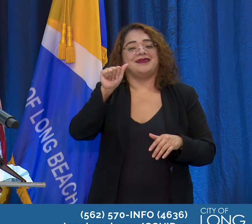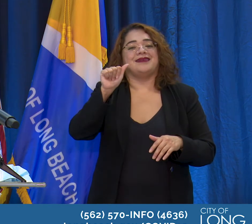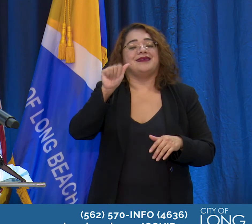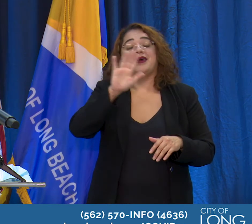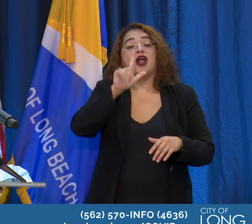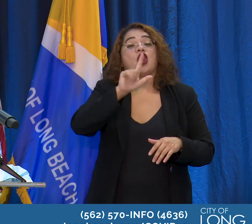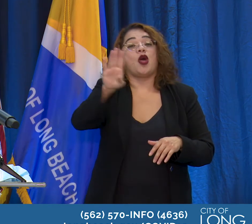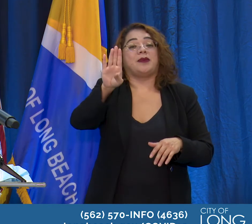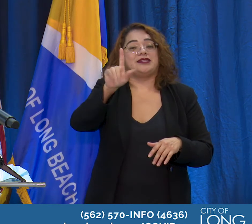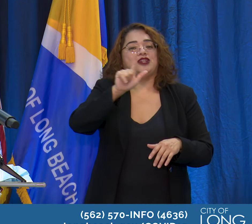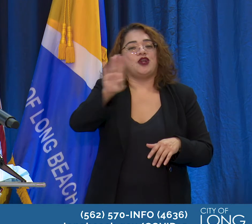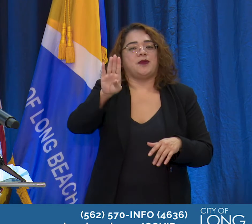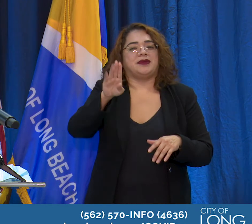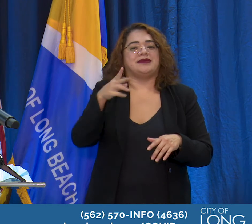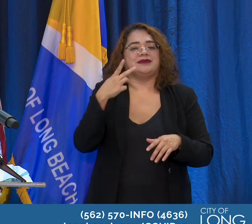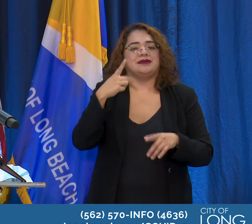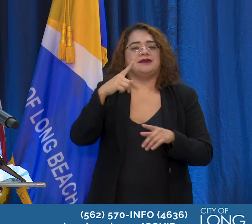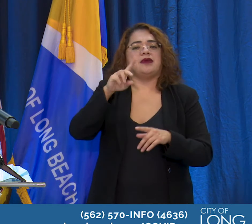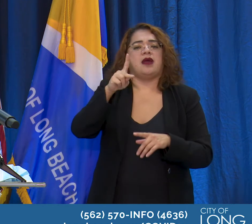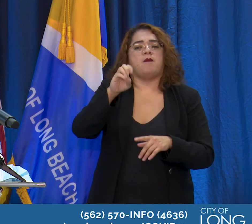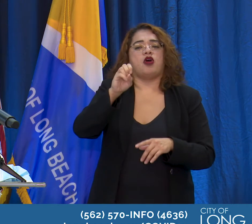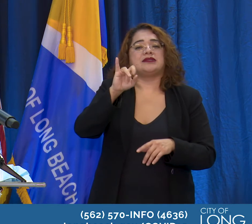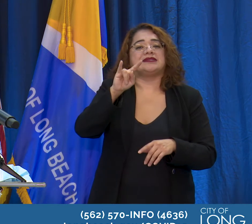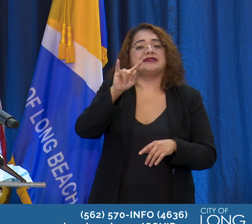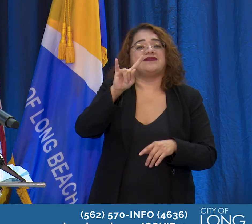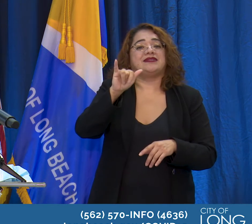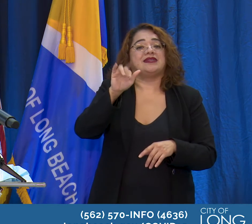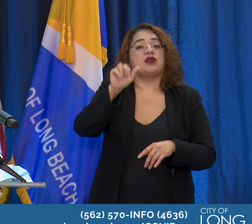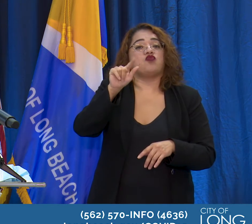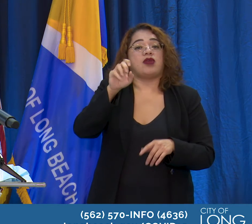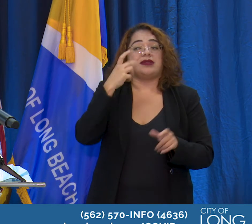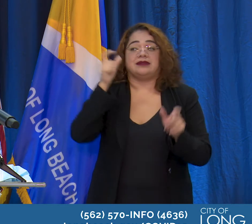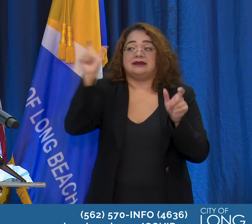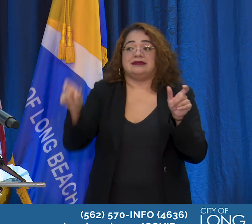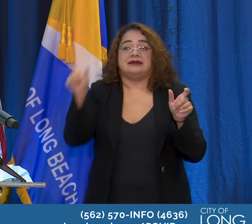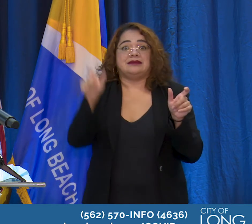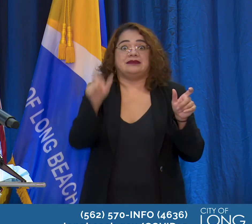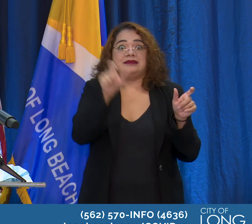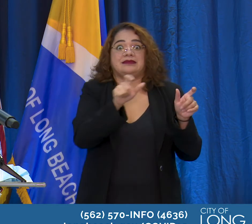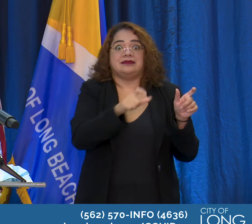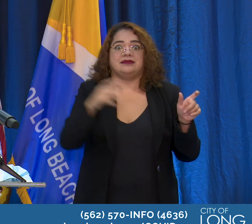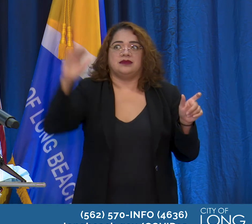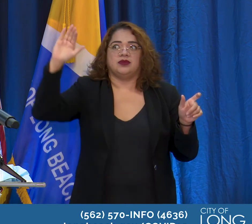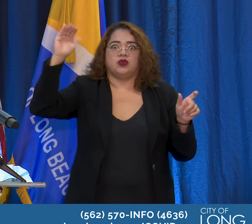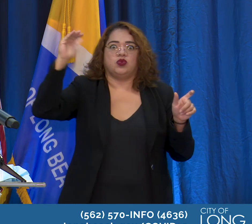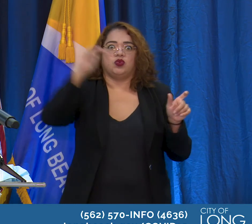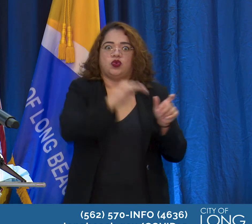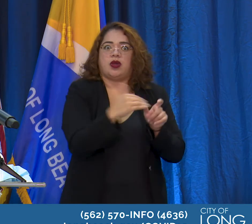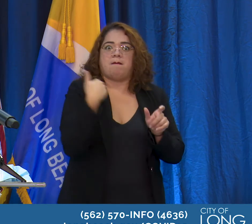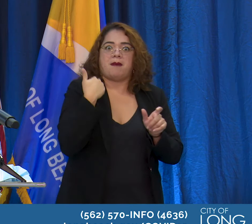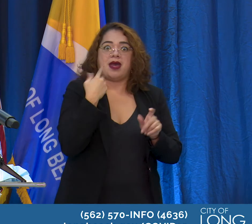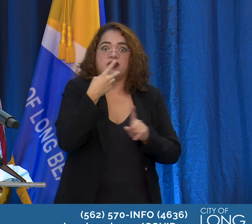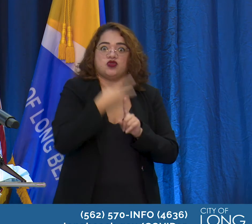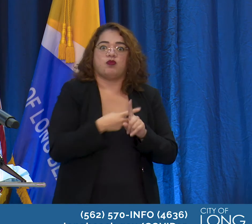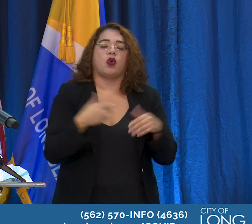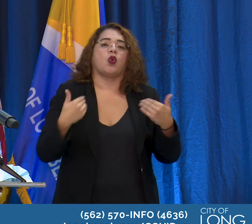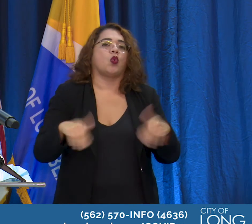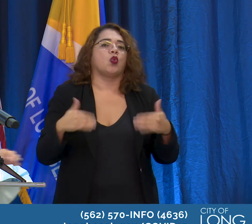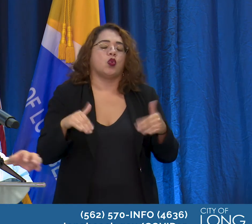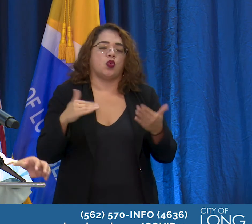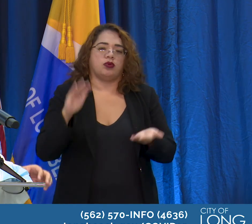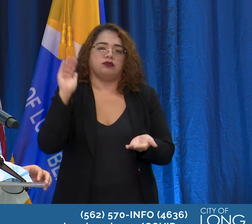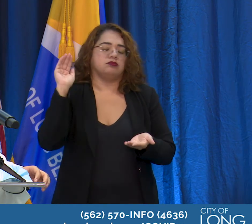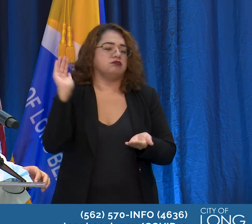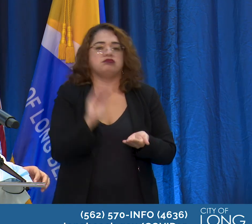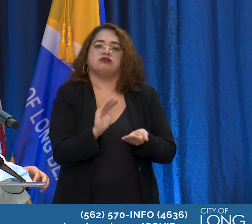Long Beach ha visto una tendencia a la baja en el porcentaje de casos en los últimos 2 meses. El gráfico mostró